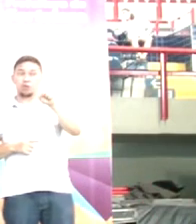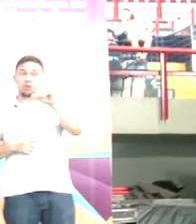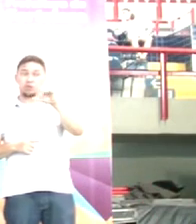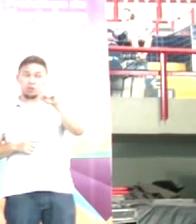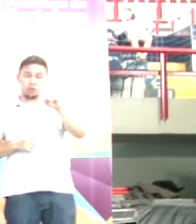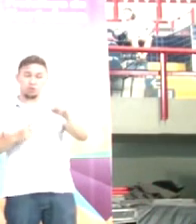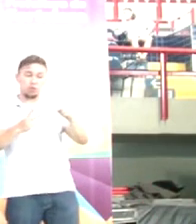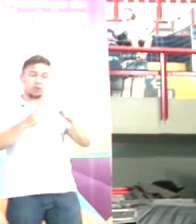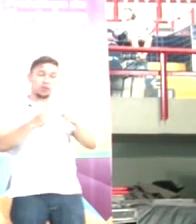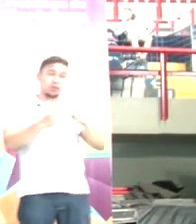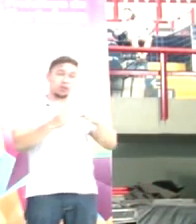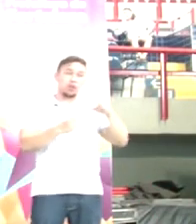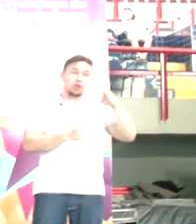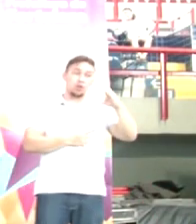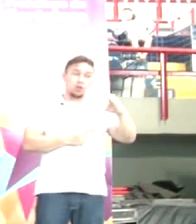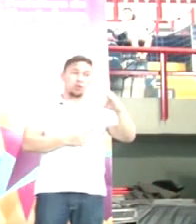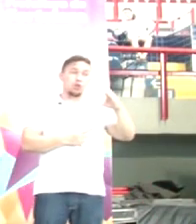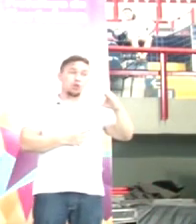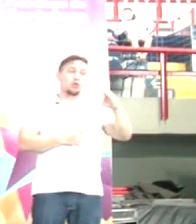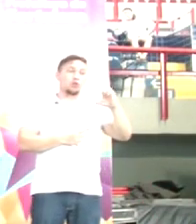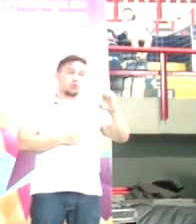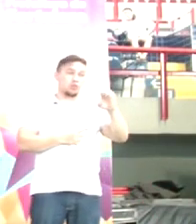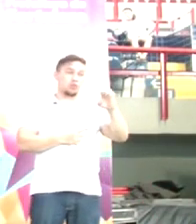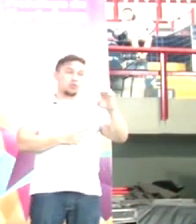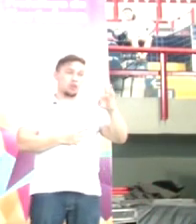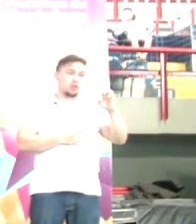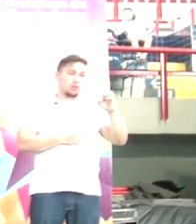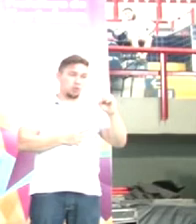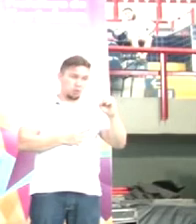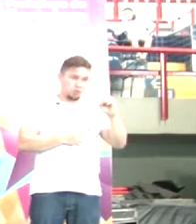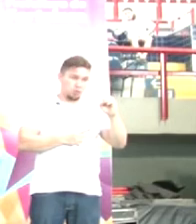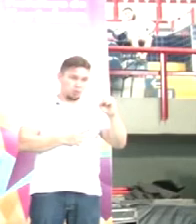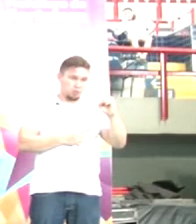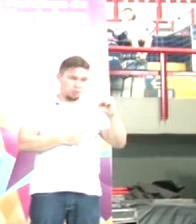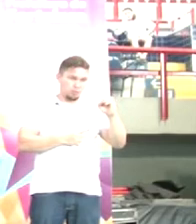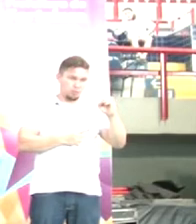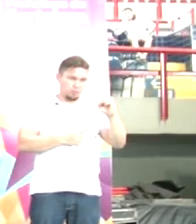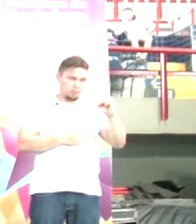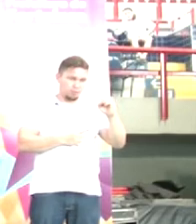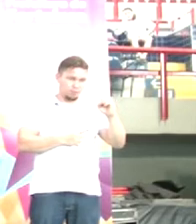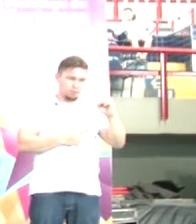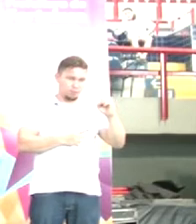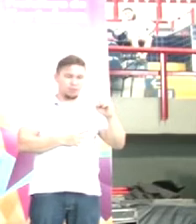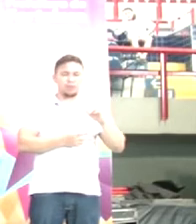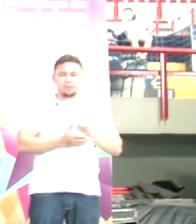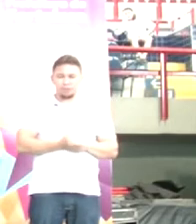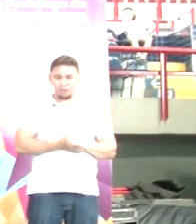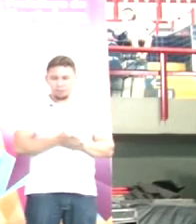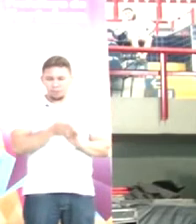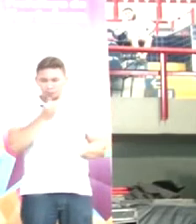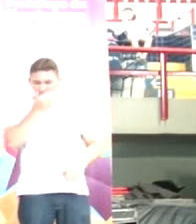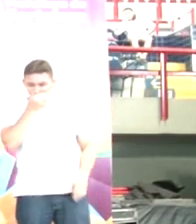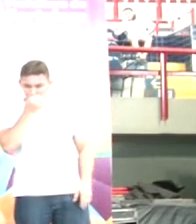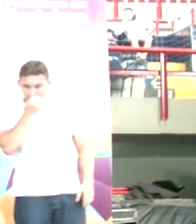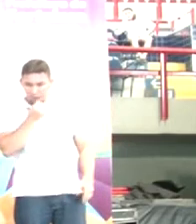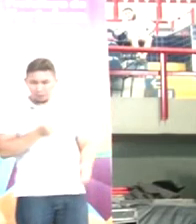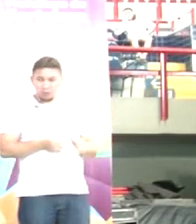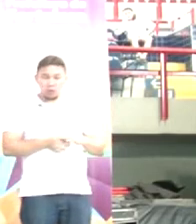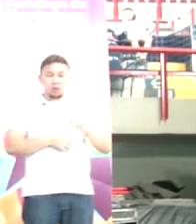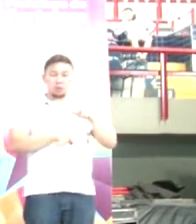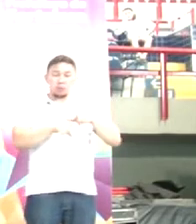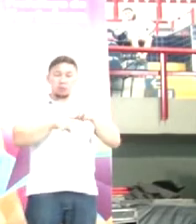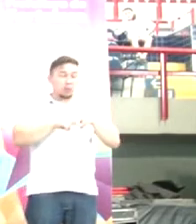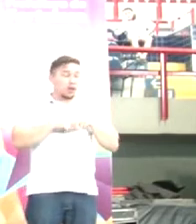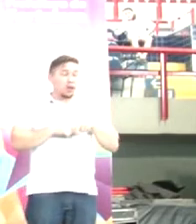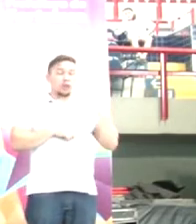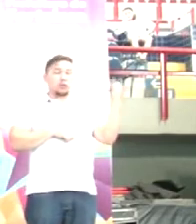face daquela ali, o volume daquela região, a gente chama de fuso esfera. Tá legal? Beleza. Mas, na verdade, o